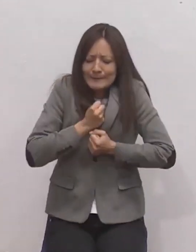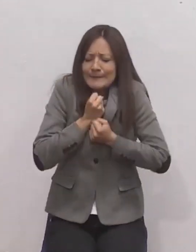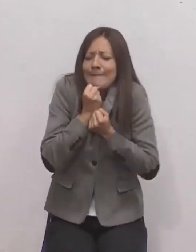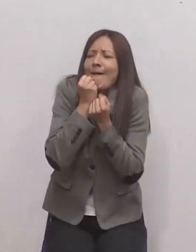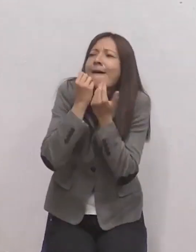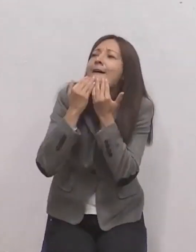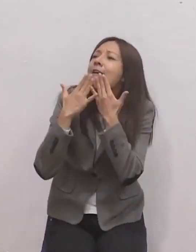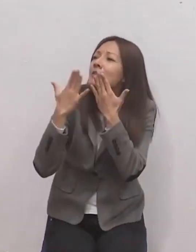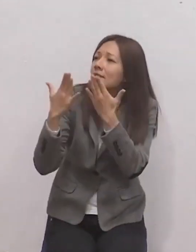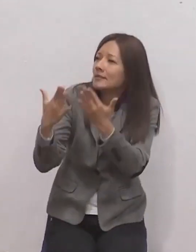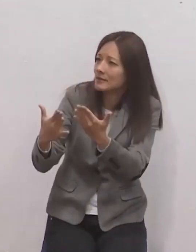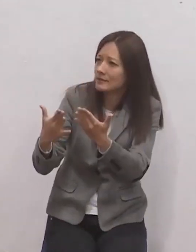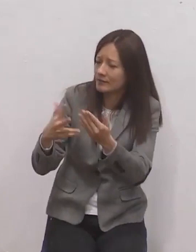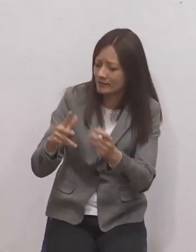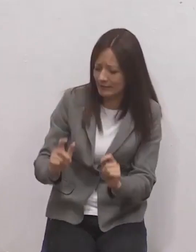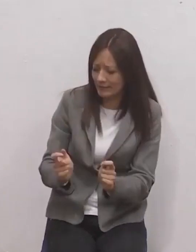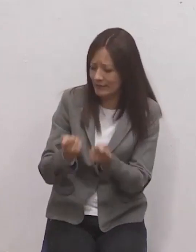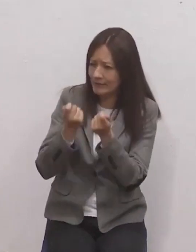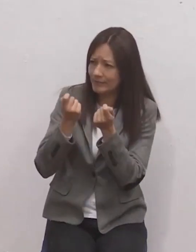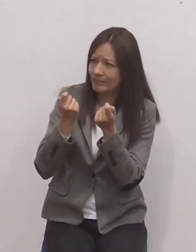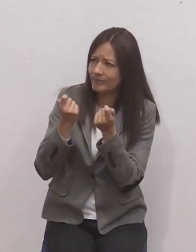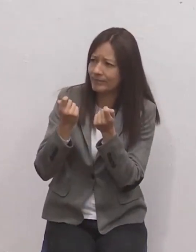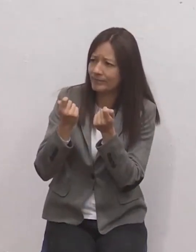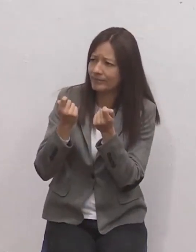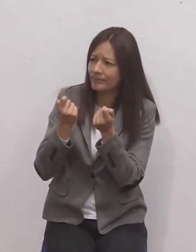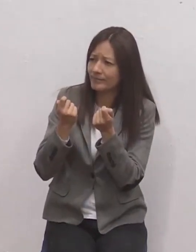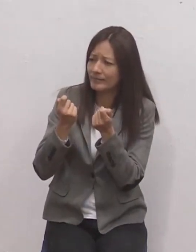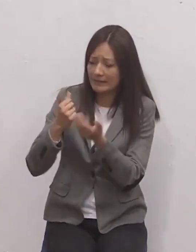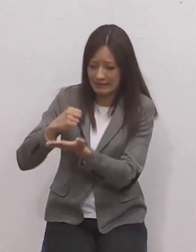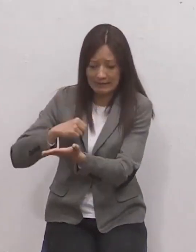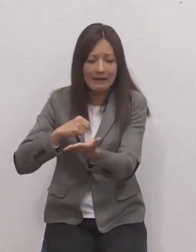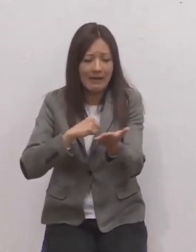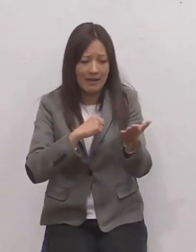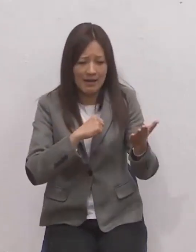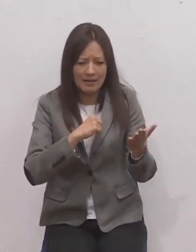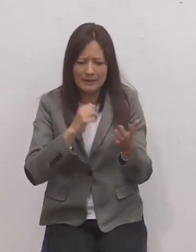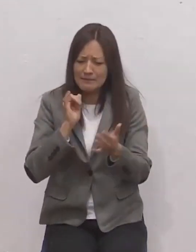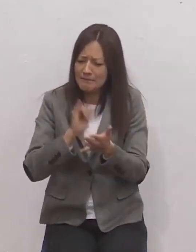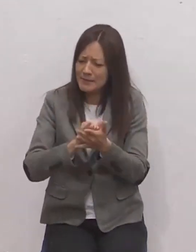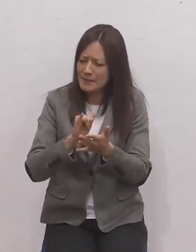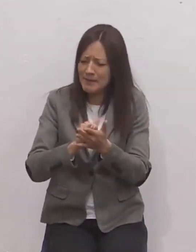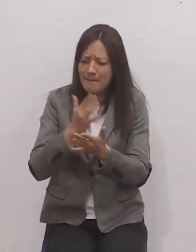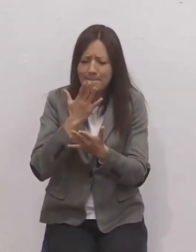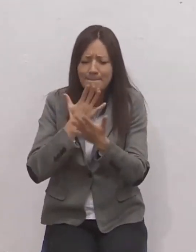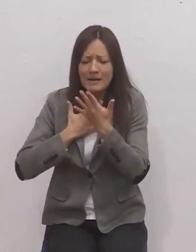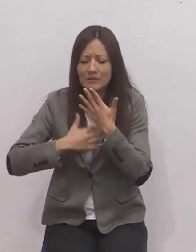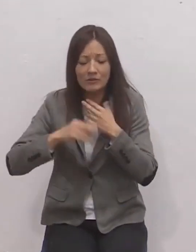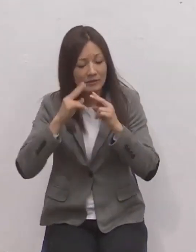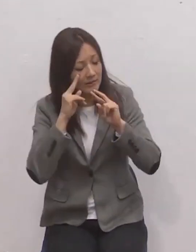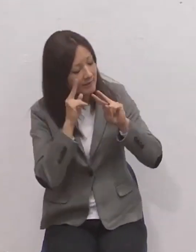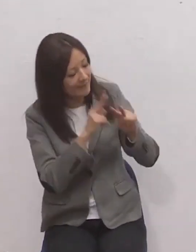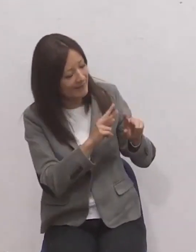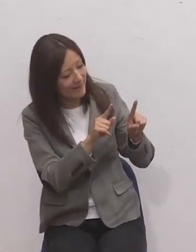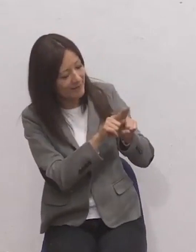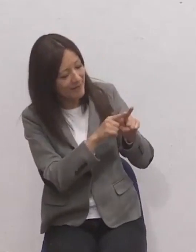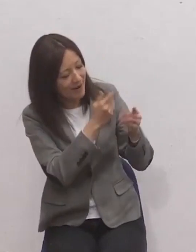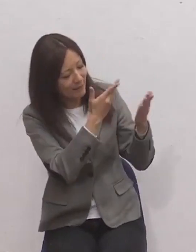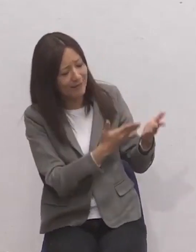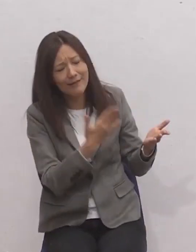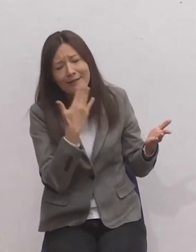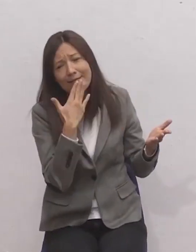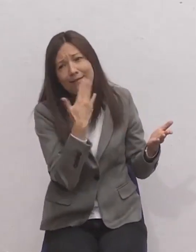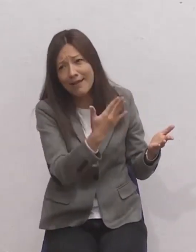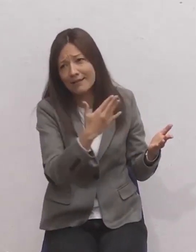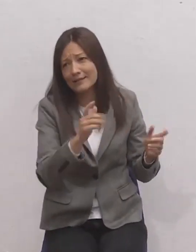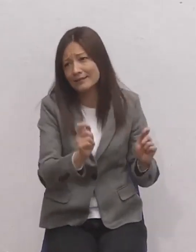por rescatarnos. Que tengamos la misma pasión cuando lo vemos en el hermano del lado. Gracias por rescatar a